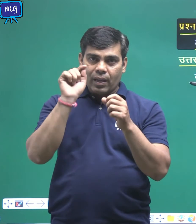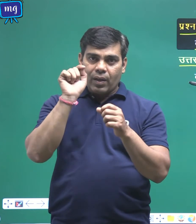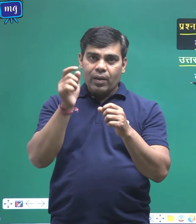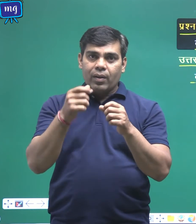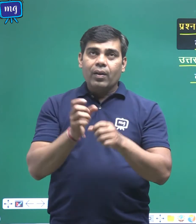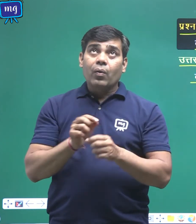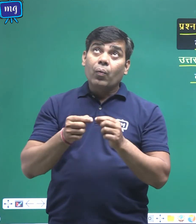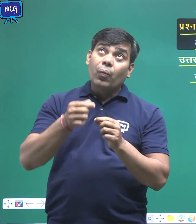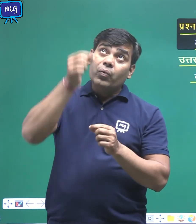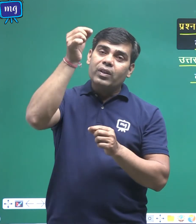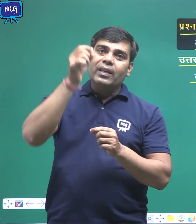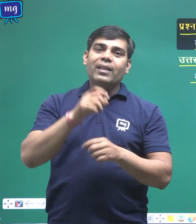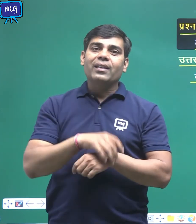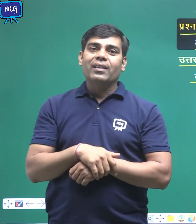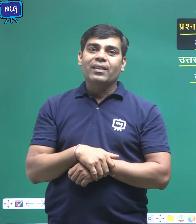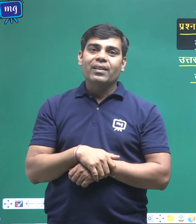की ऊंचाई